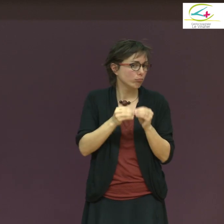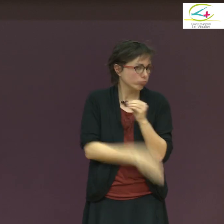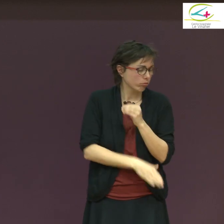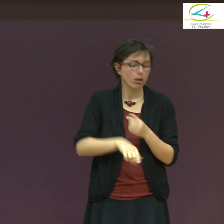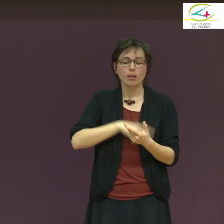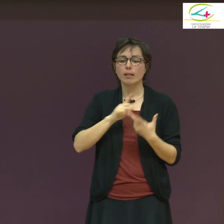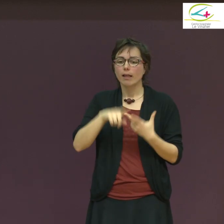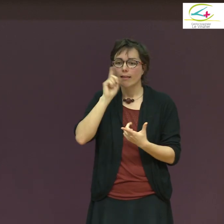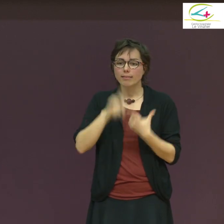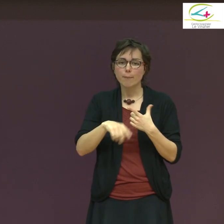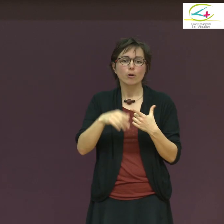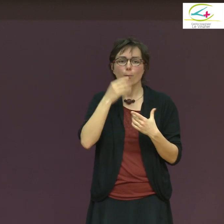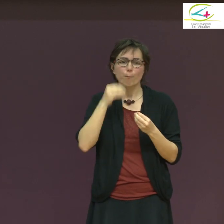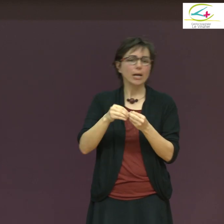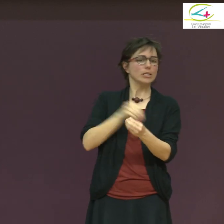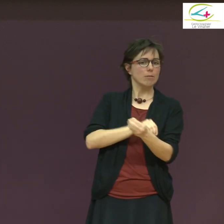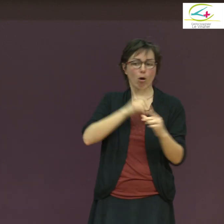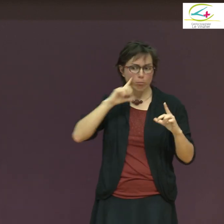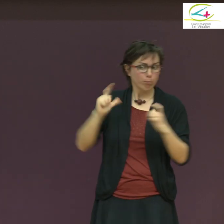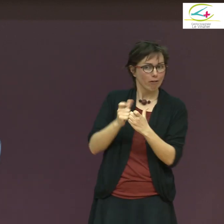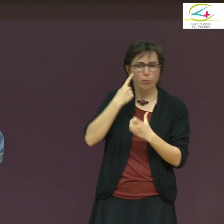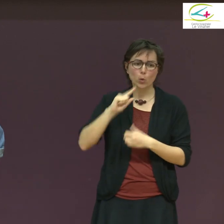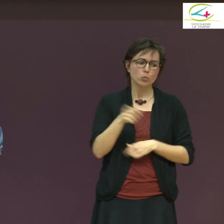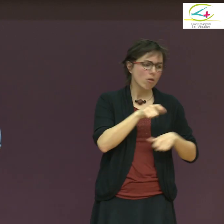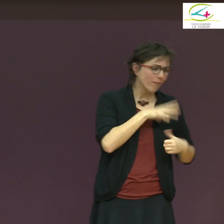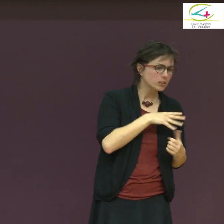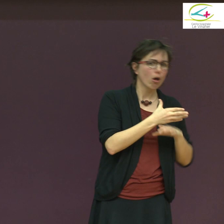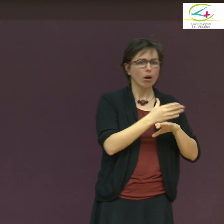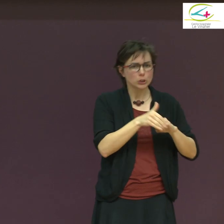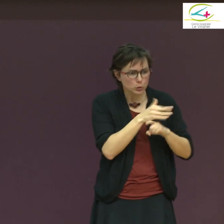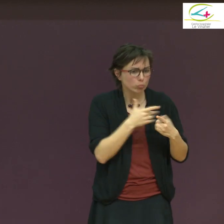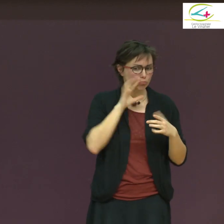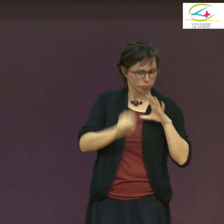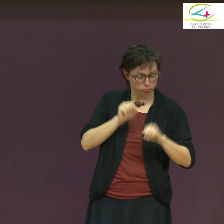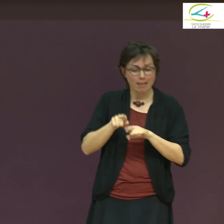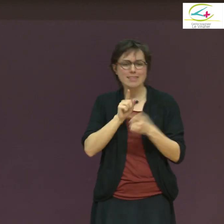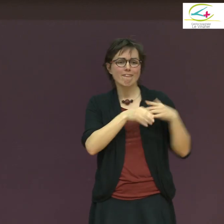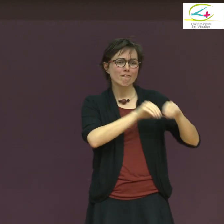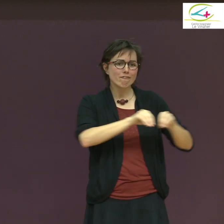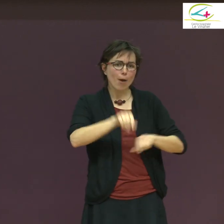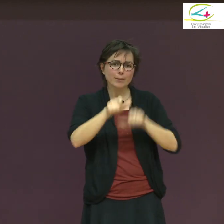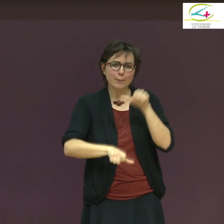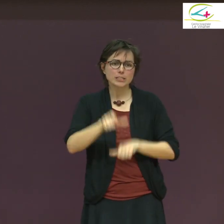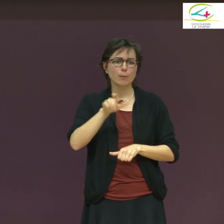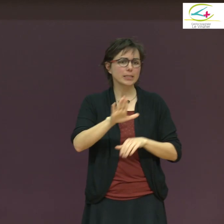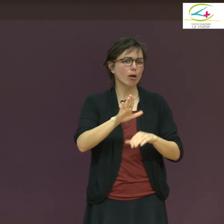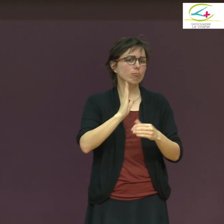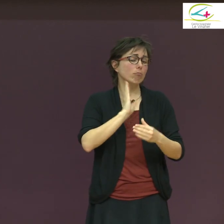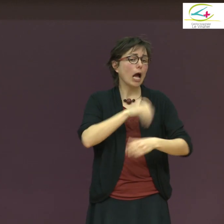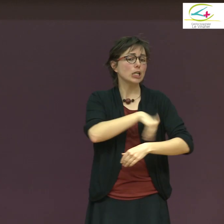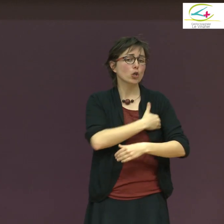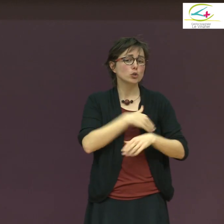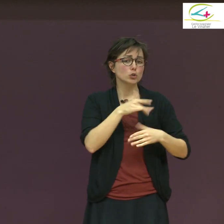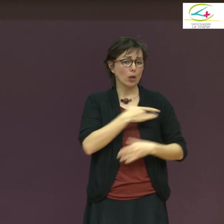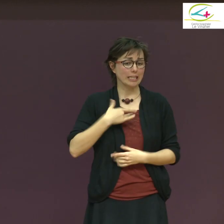Identifier précocement et traiter, ça c'est pour tous les intervenants de première ligne. Former des agents de santé, alors ça c'était Lucien Diego, mais on appelle ça les sentinelles,